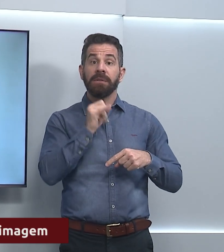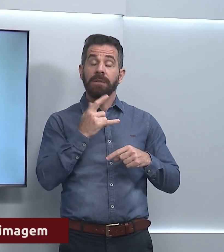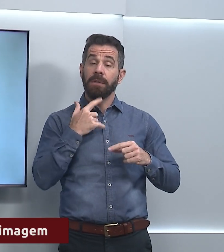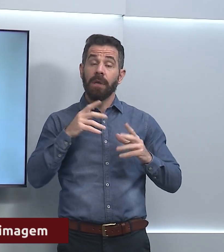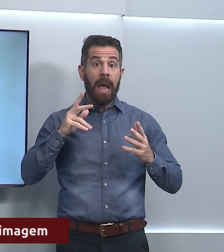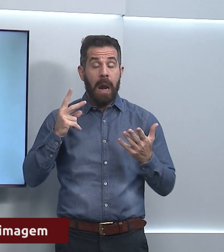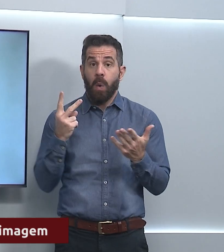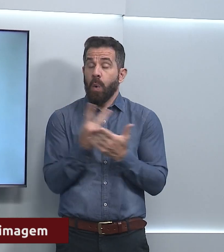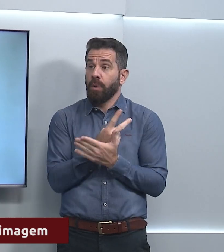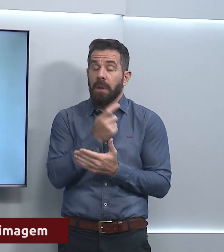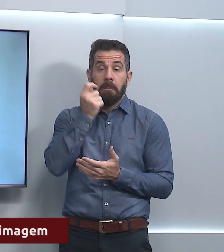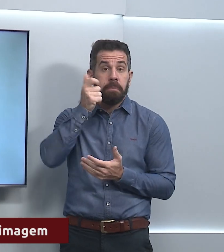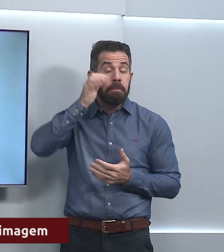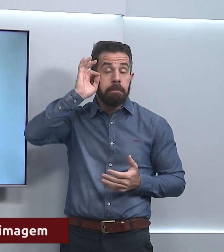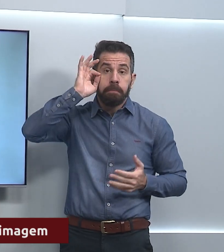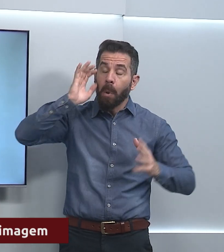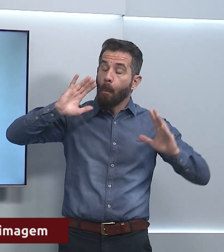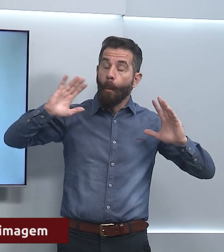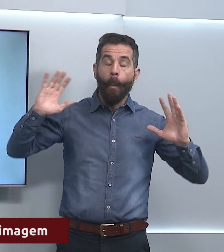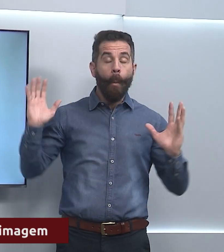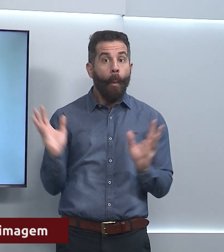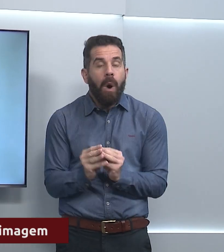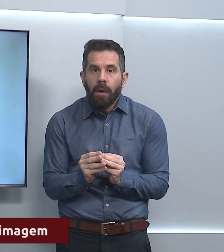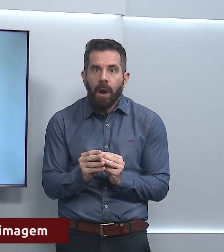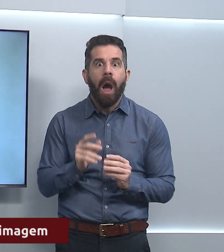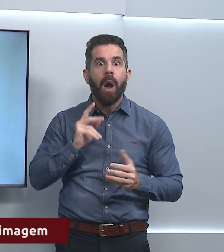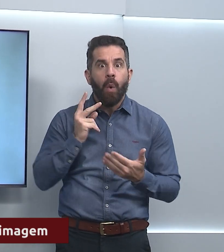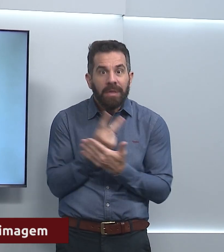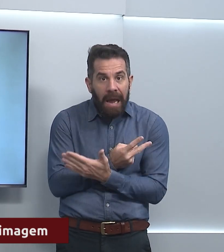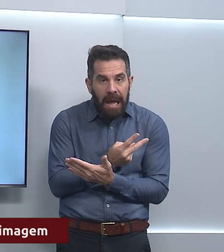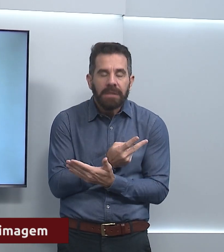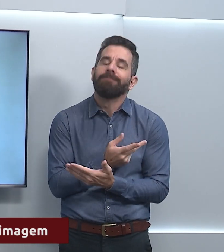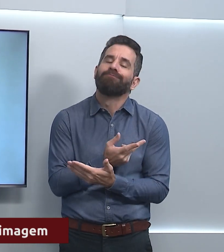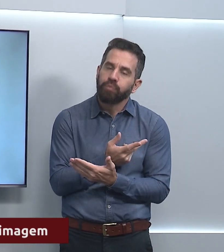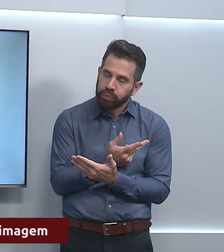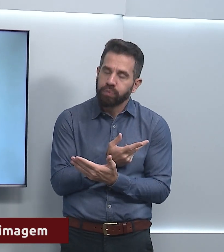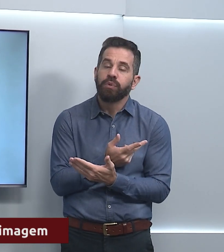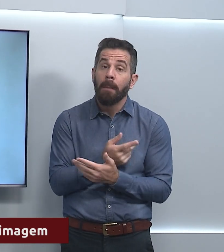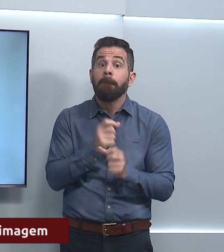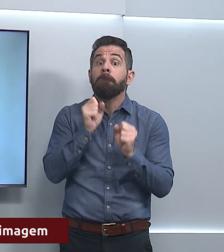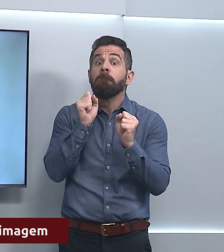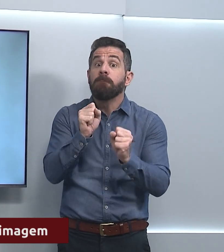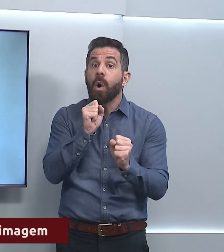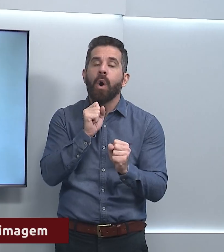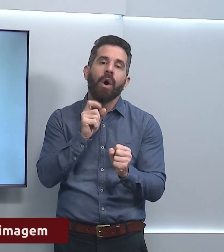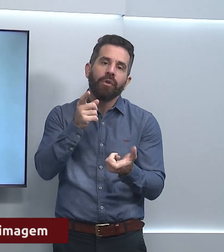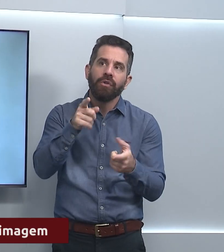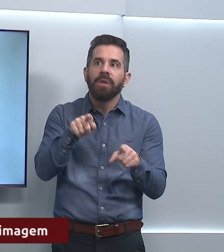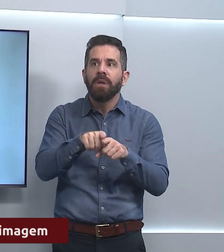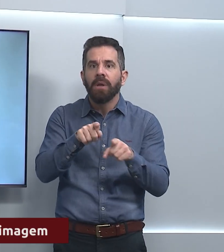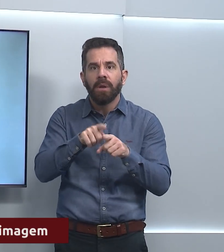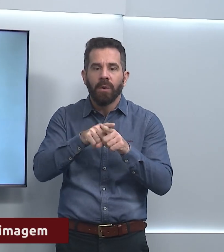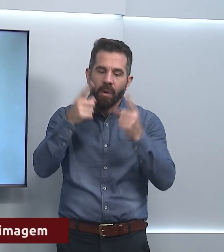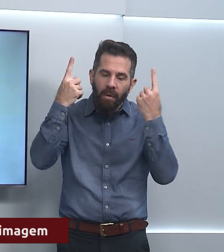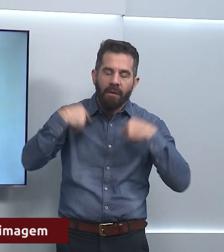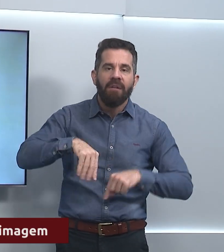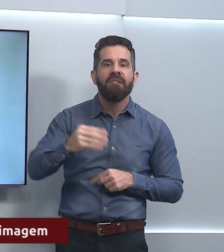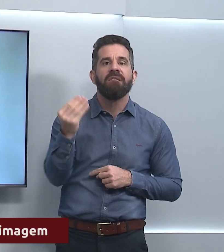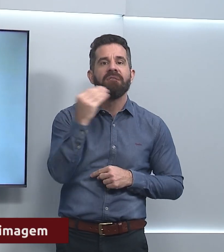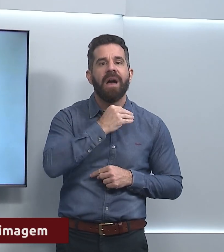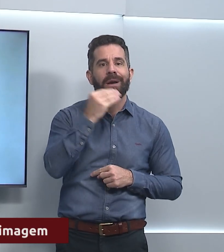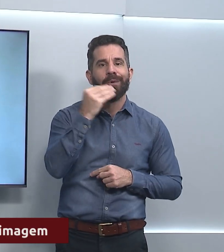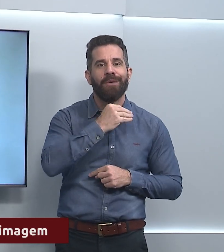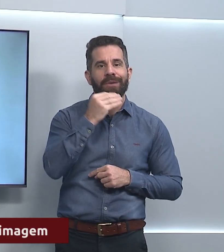perda tão rápida de peso e tendo um maior volume de massa magra, você aumenta